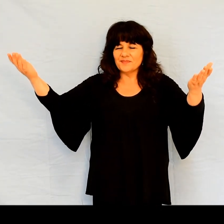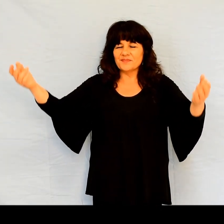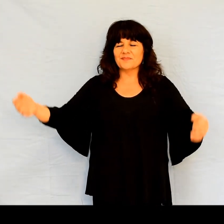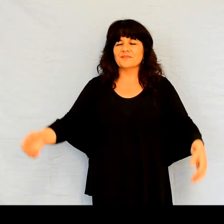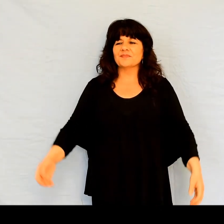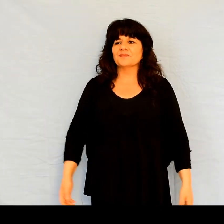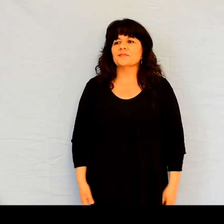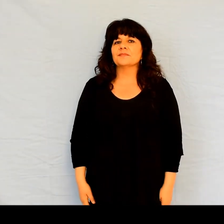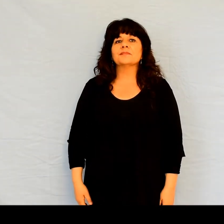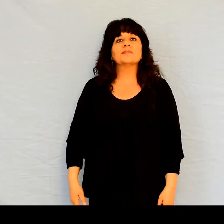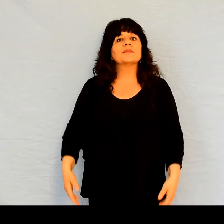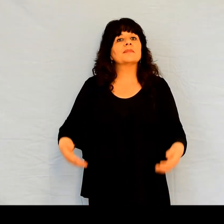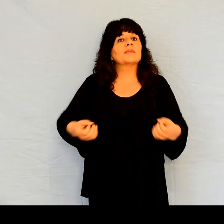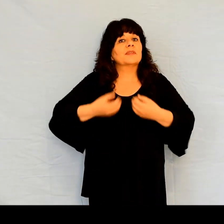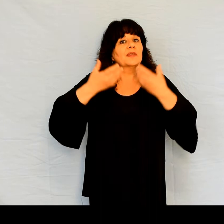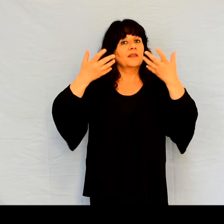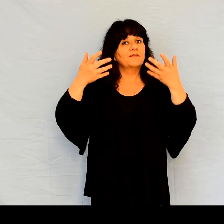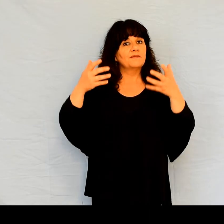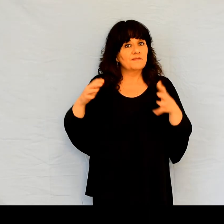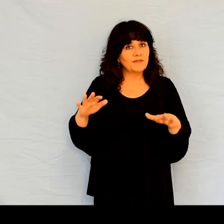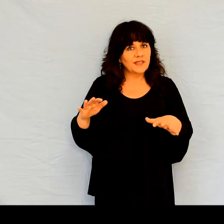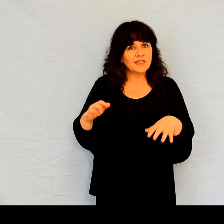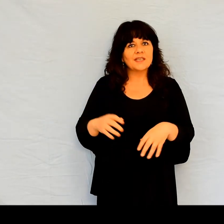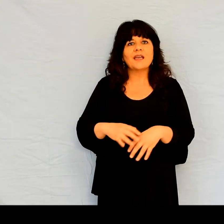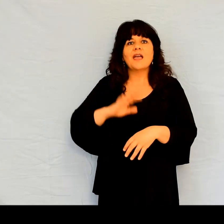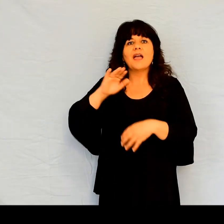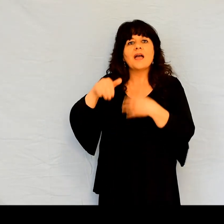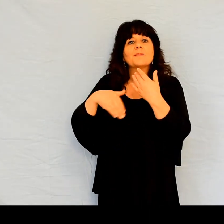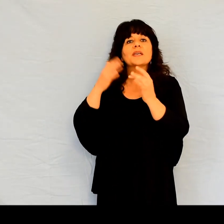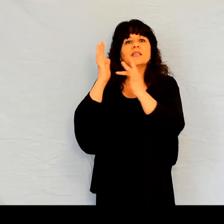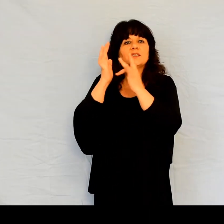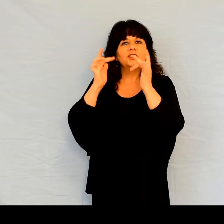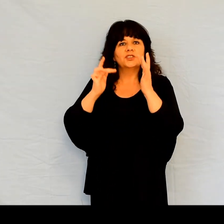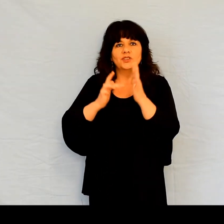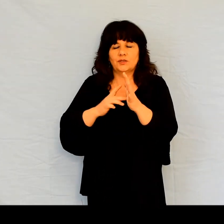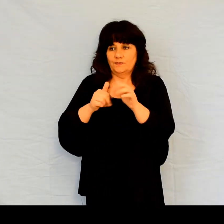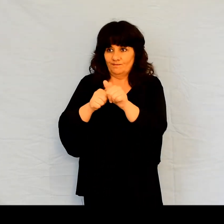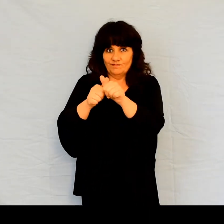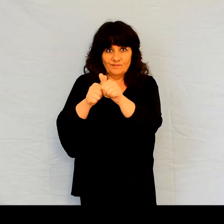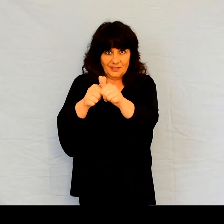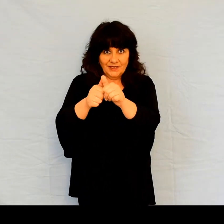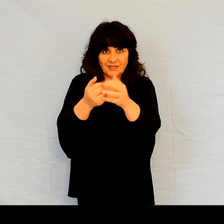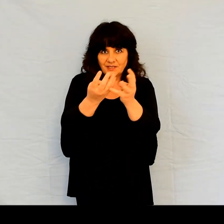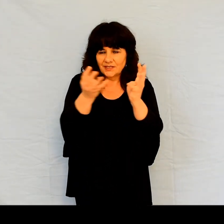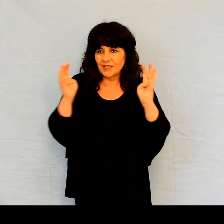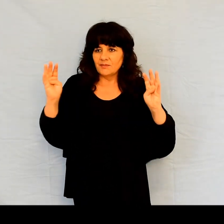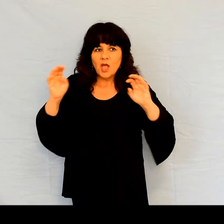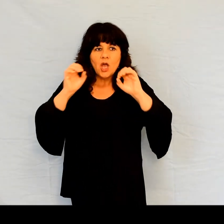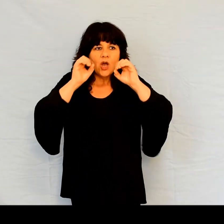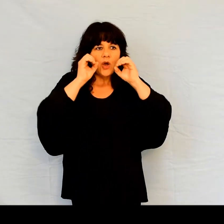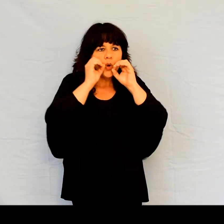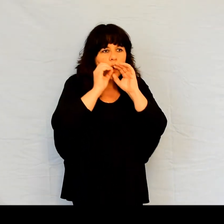Ayant ainsi parlé, il souffla sur eux, et il leur dit, « Recevez l'Esprit